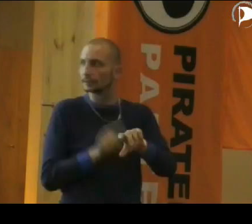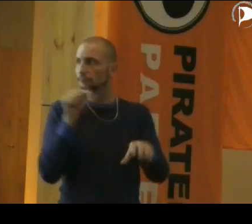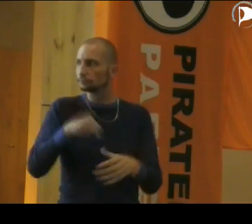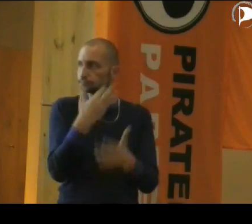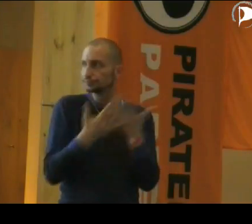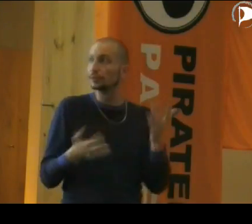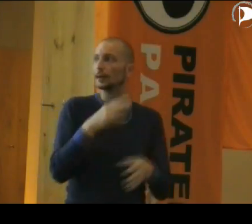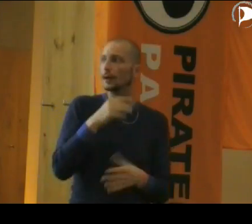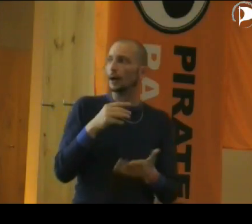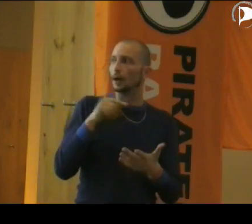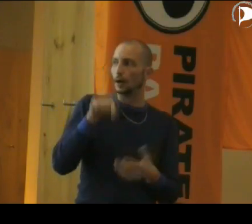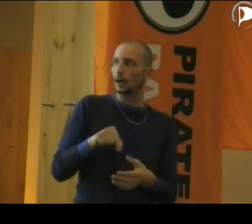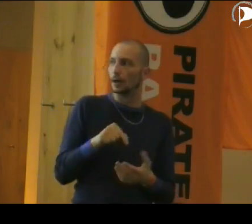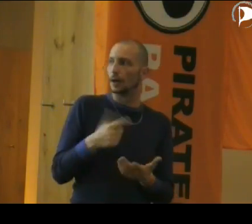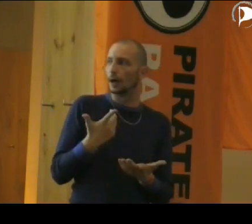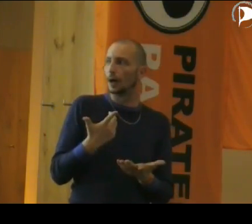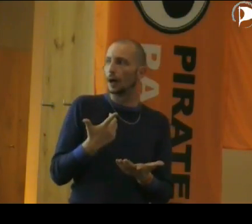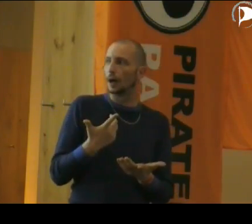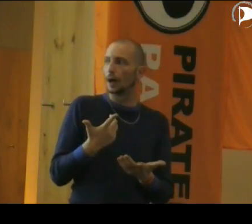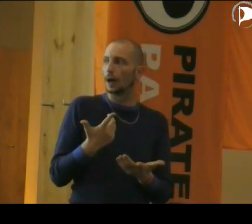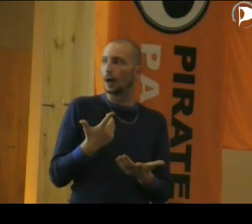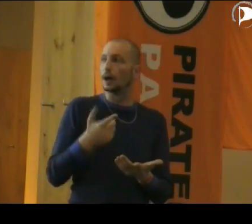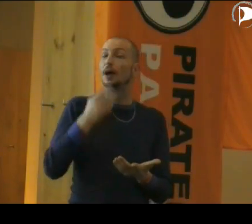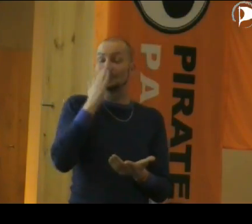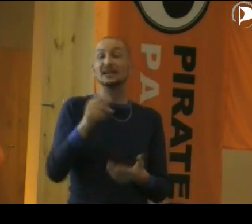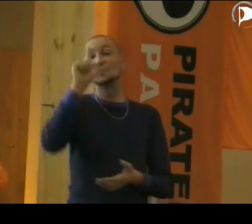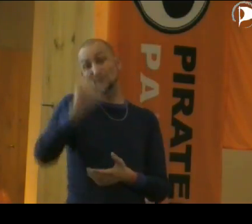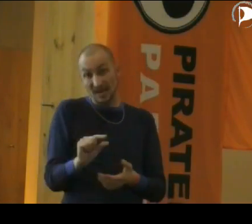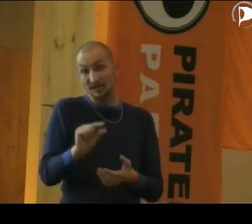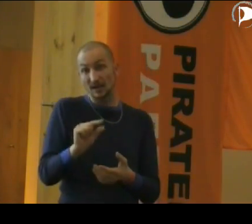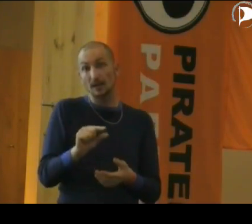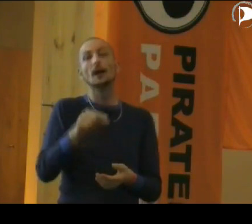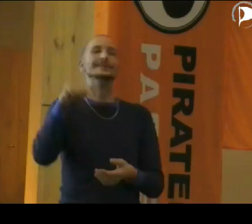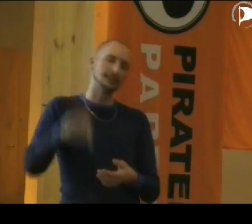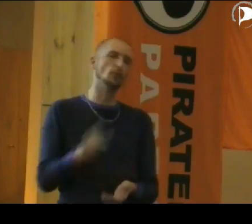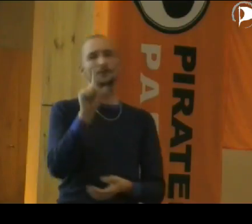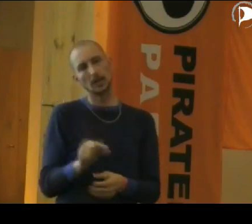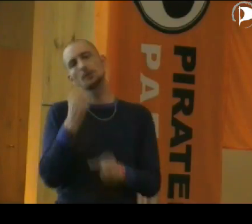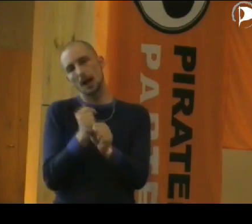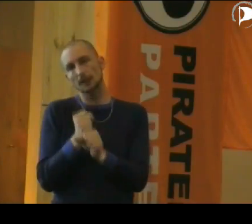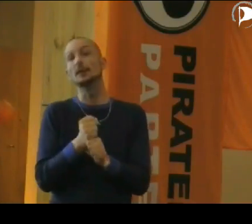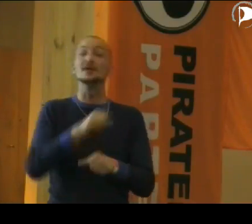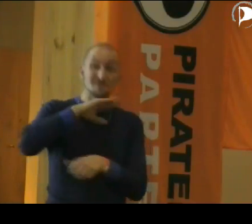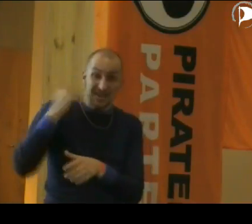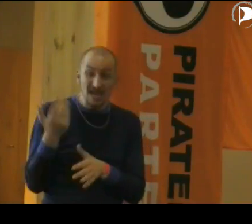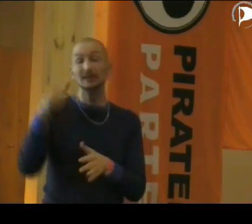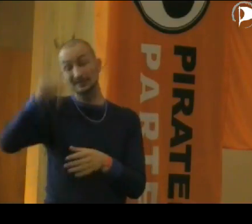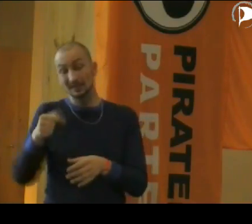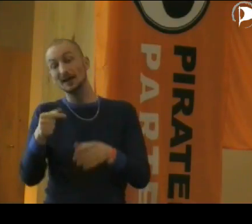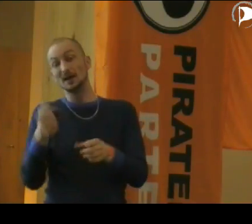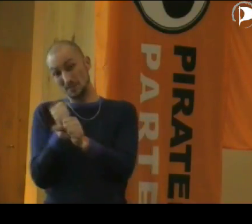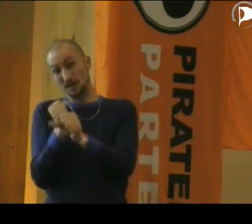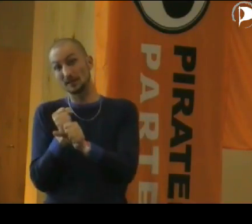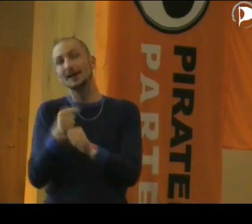beschäftigt wenn wenig los ist es wenn die jungs mit windows sondern beides muss abgearbeitet worden